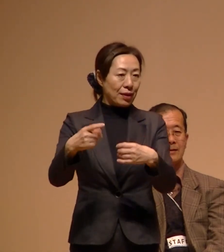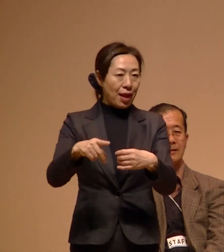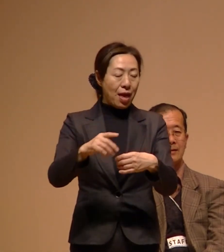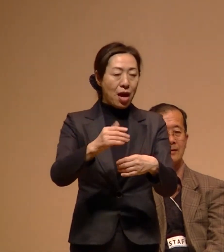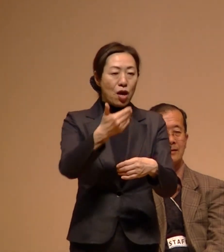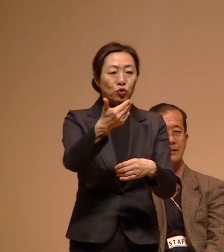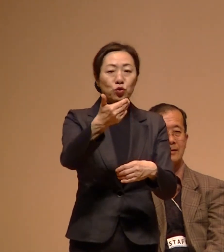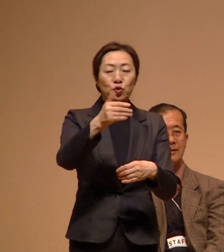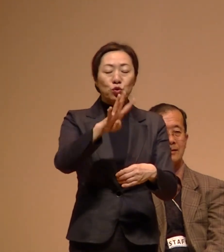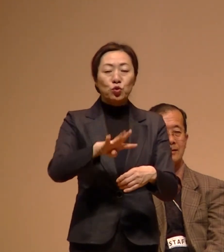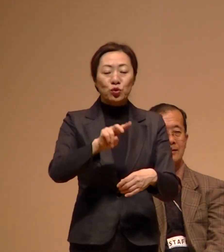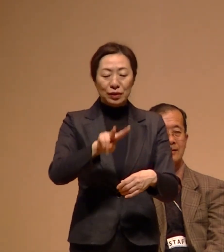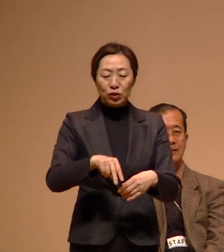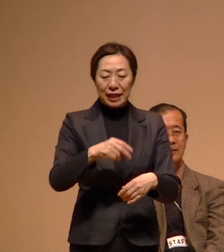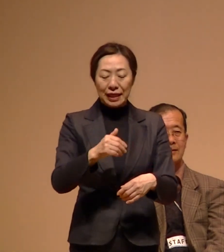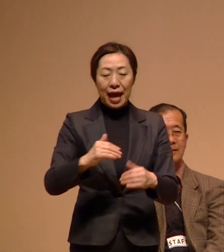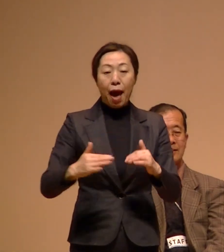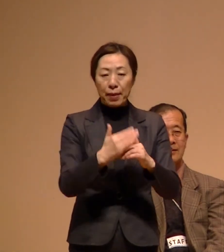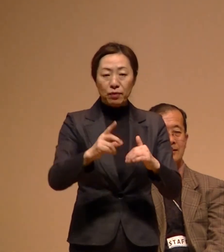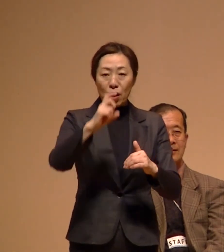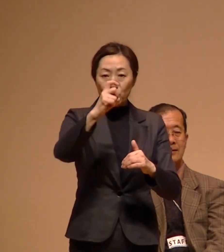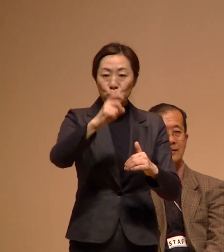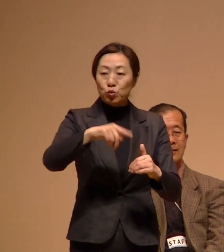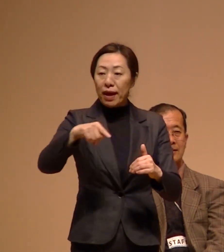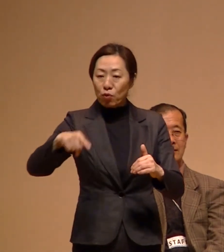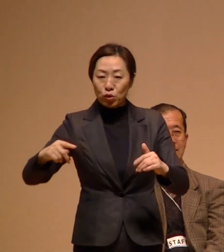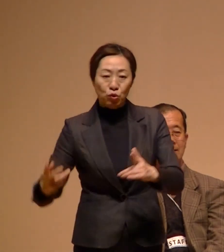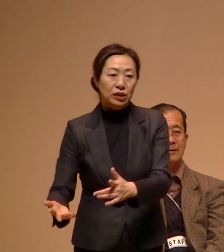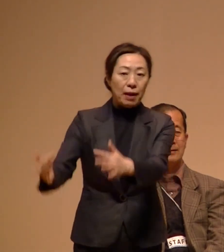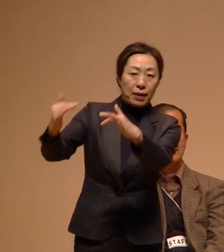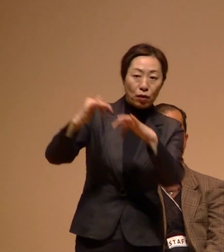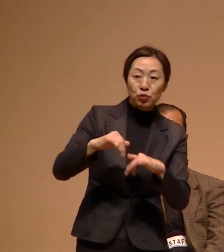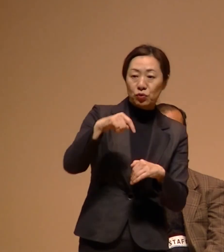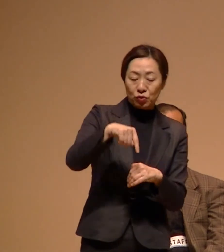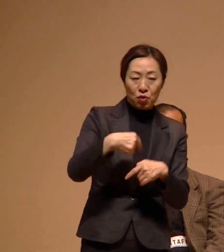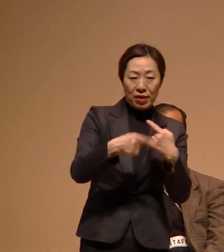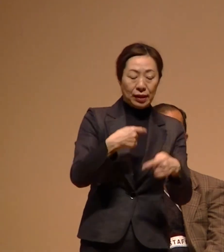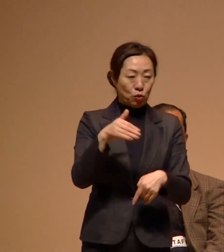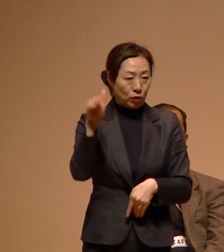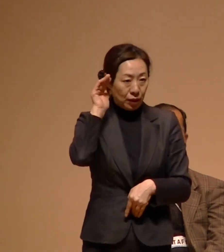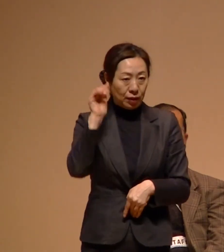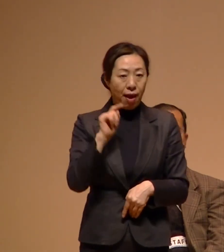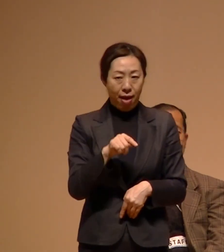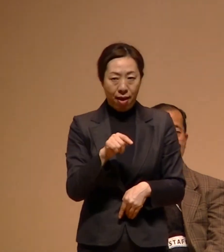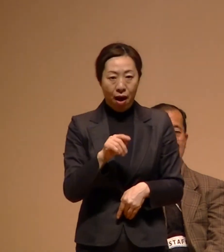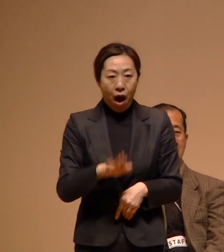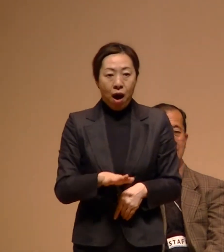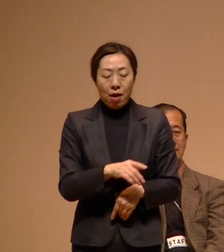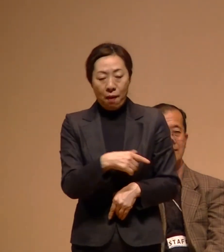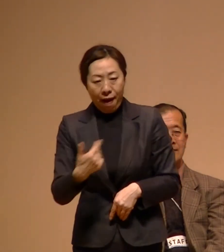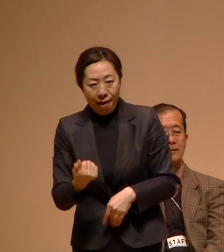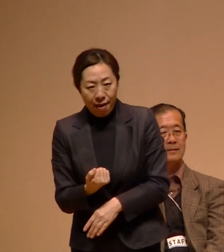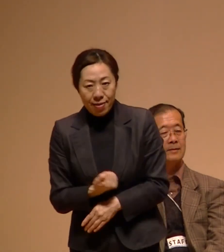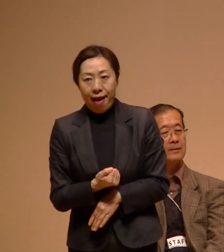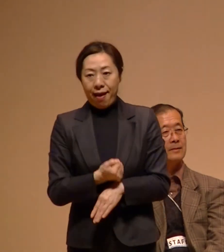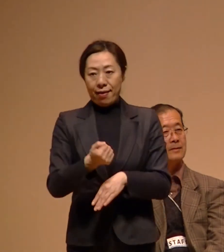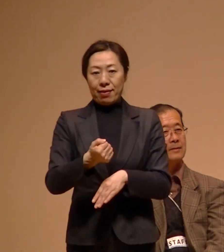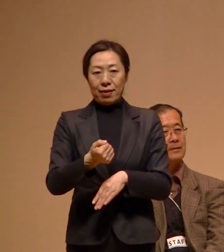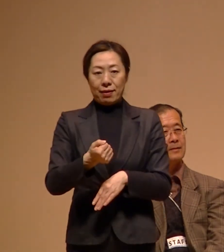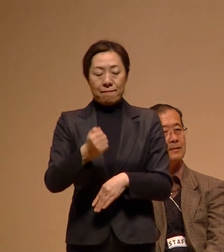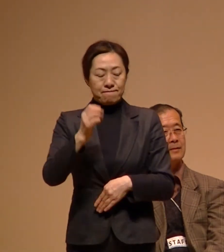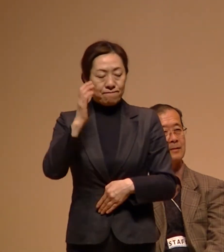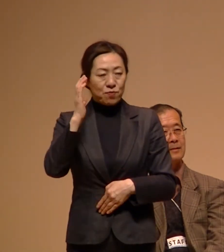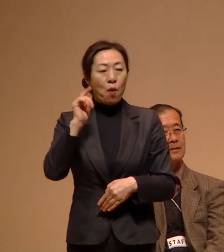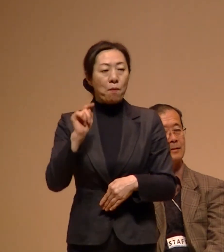が押し寄せると、私それを聞いて、これはちょっと大変だと、す